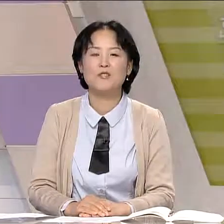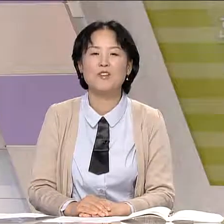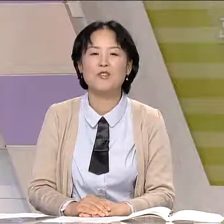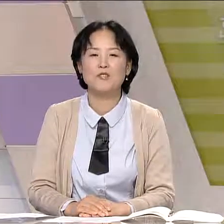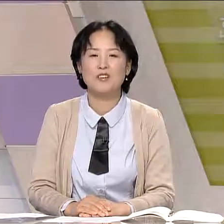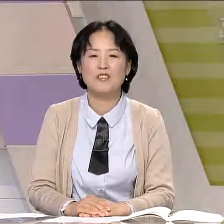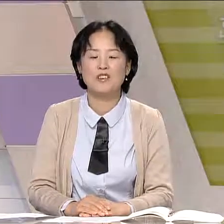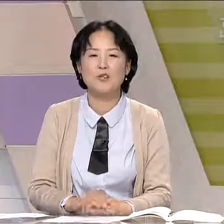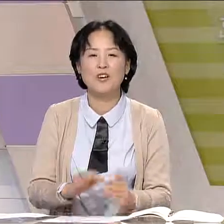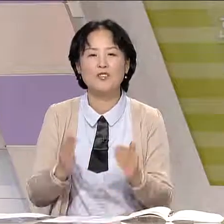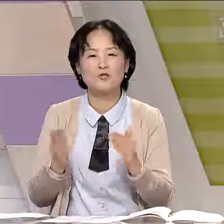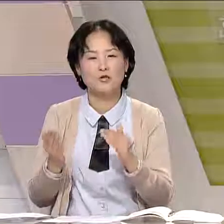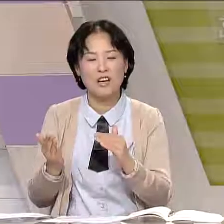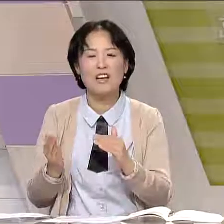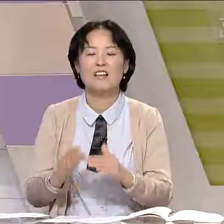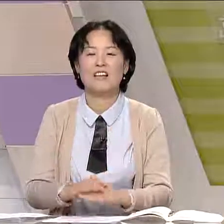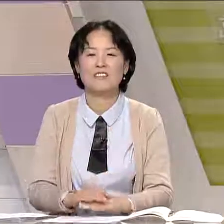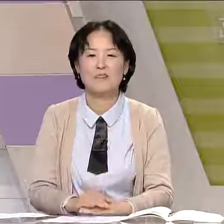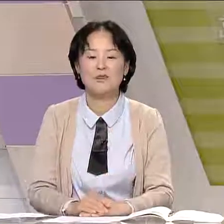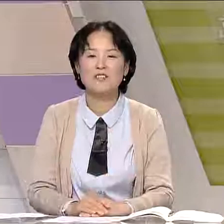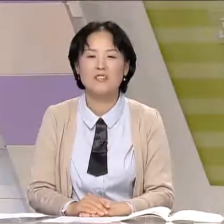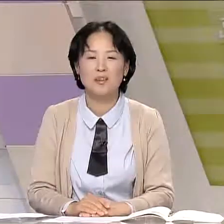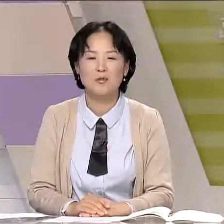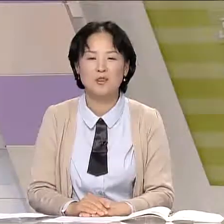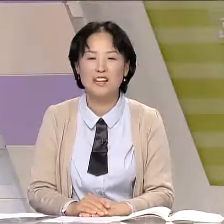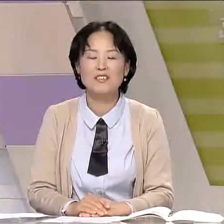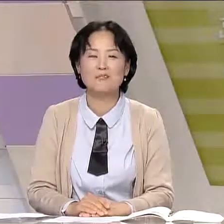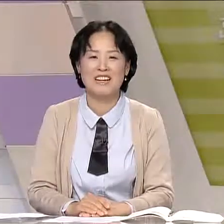배운 내용 중에서 새롭게 나온 수화 다시 한번 정리해보도록 하겠습니다.